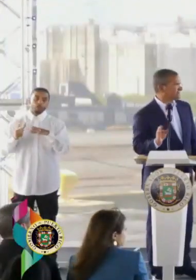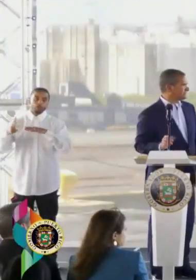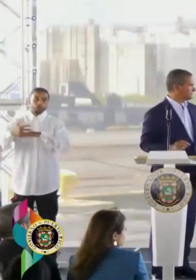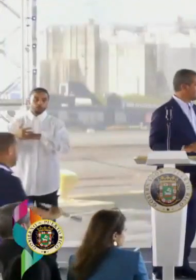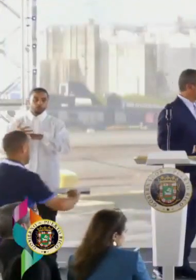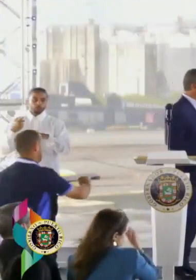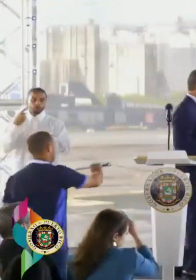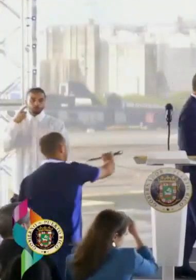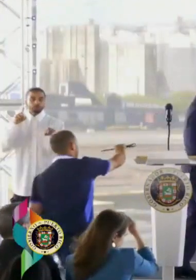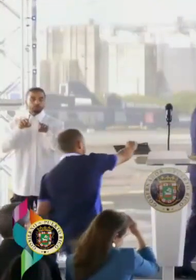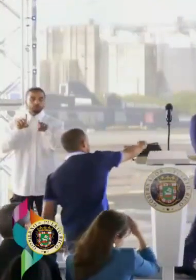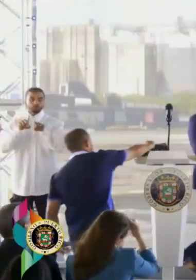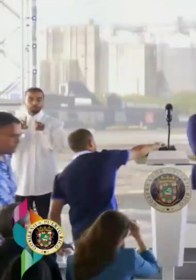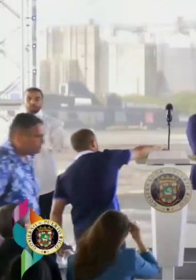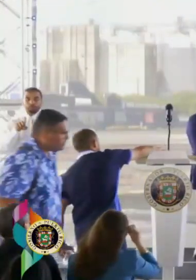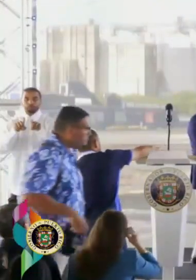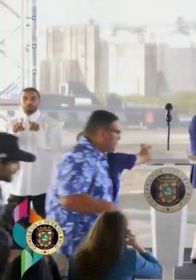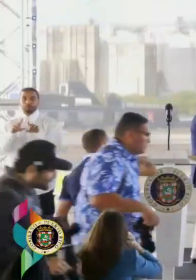la